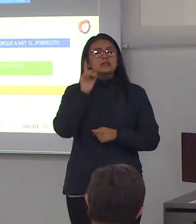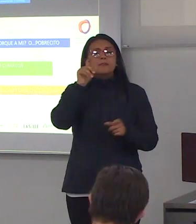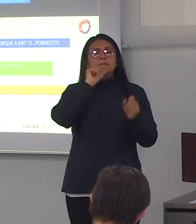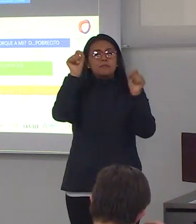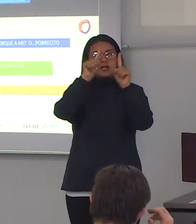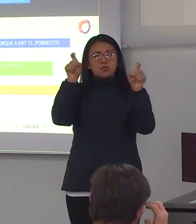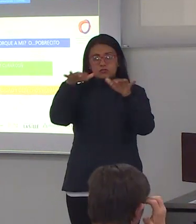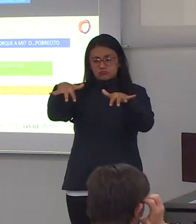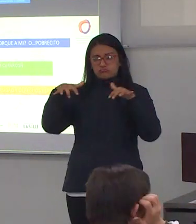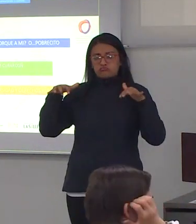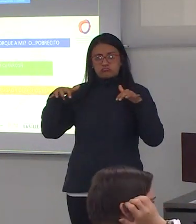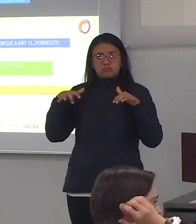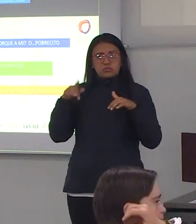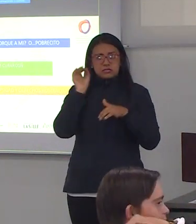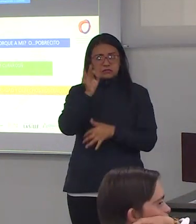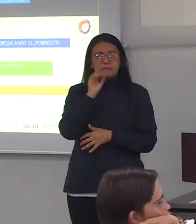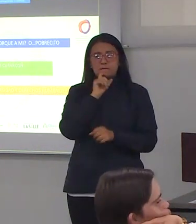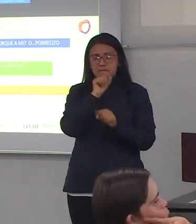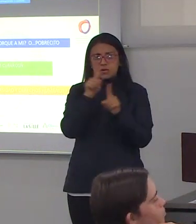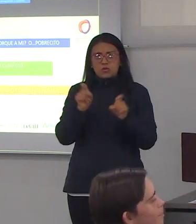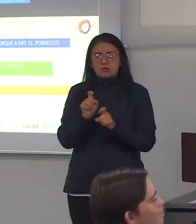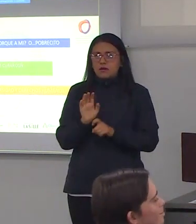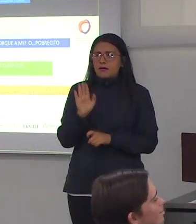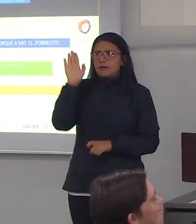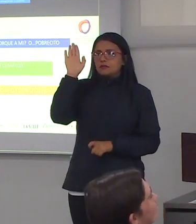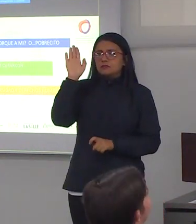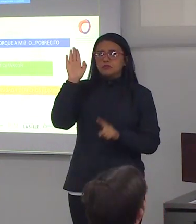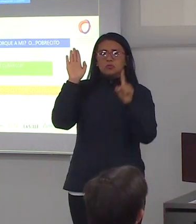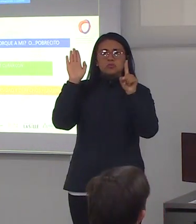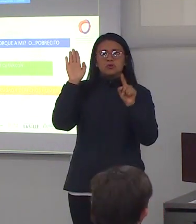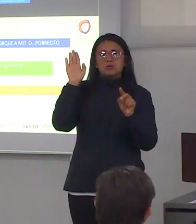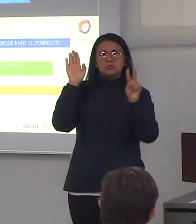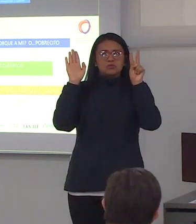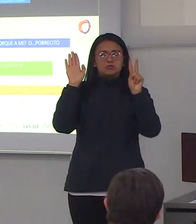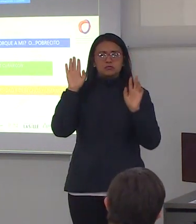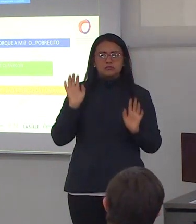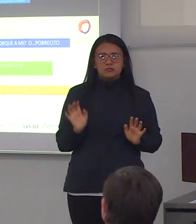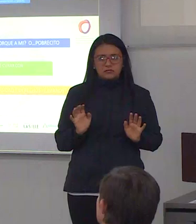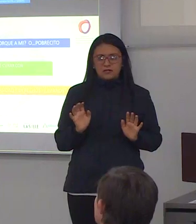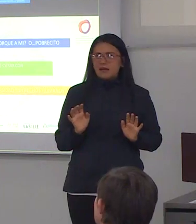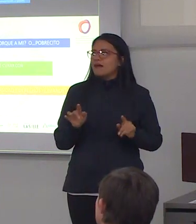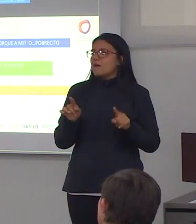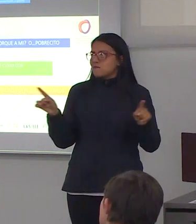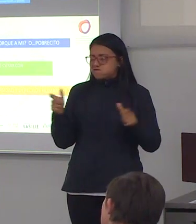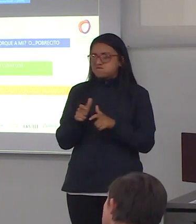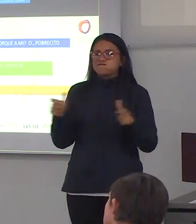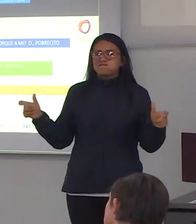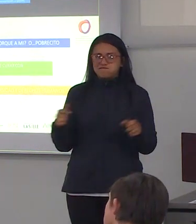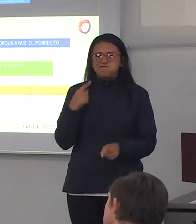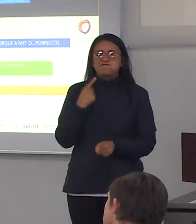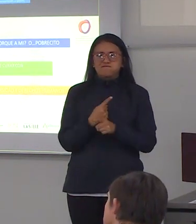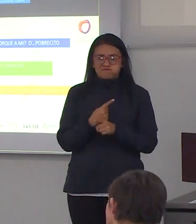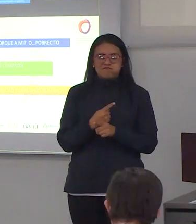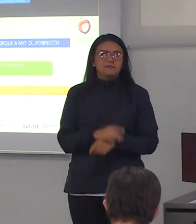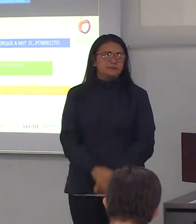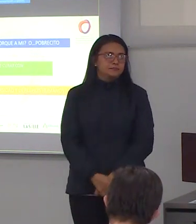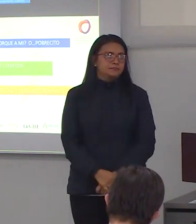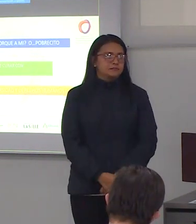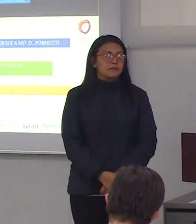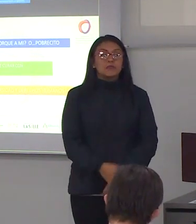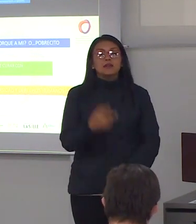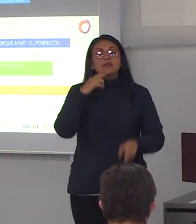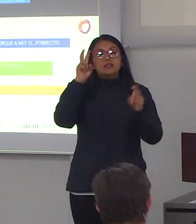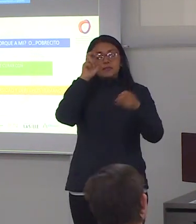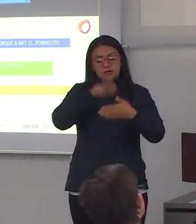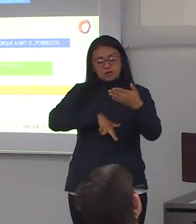pregunta en los auditorios solo una o dos manos entonces creo que estamos haciendo el ejercicio como es cuando